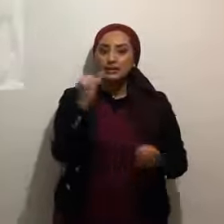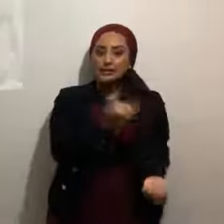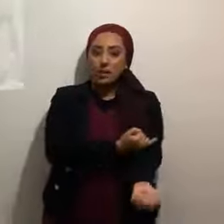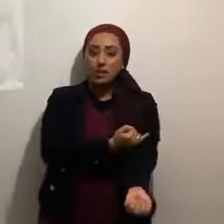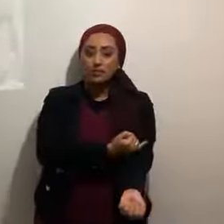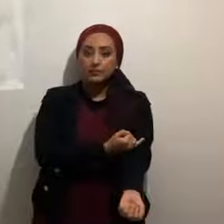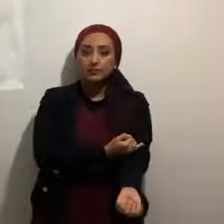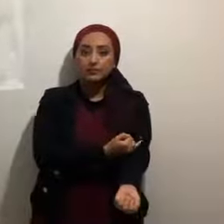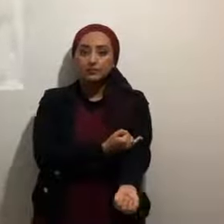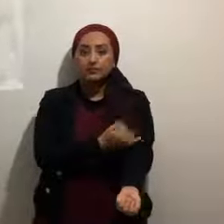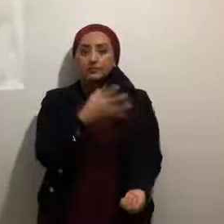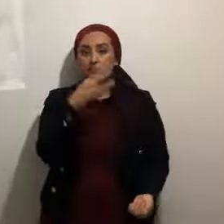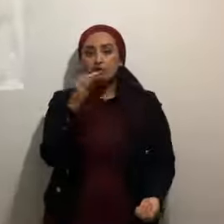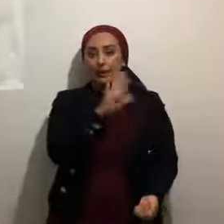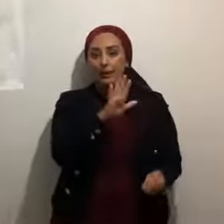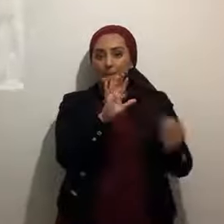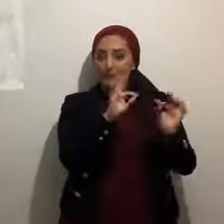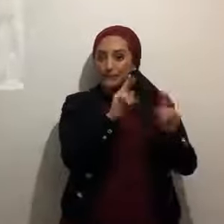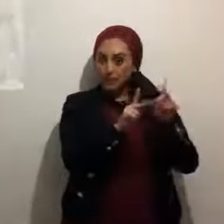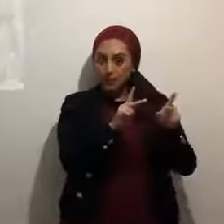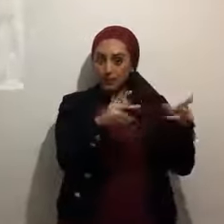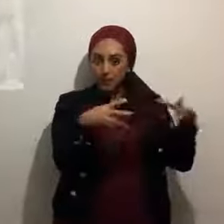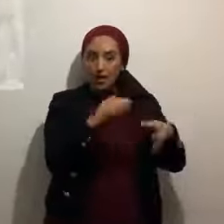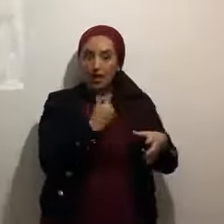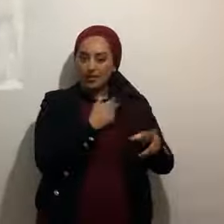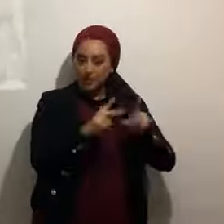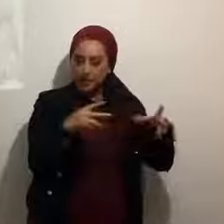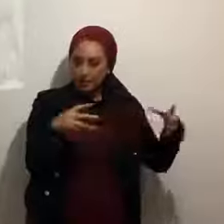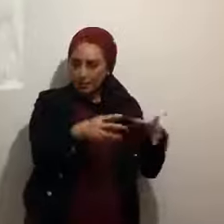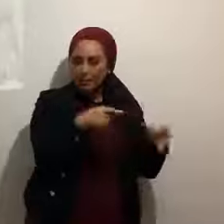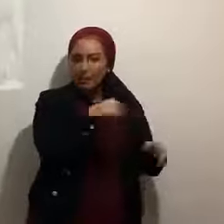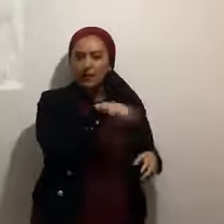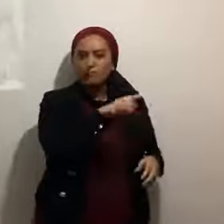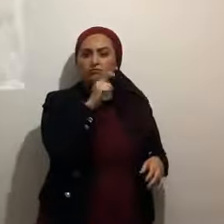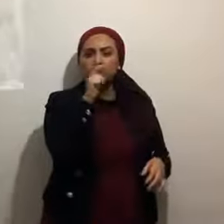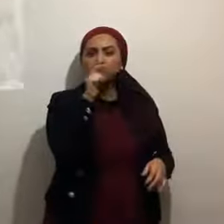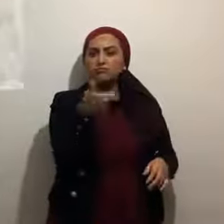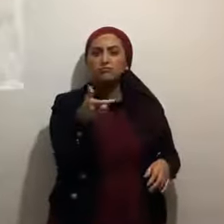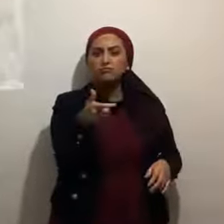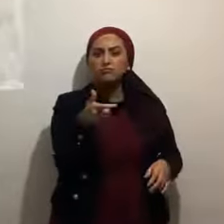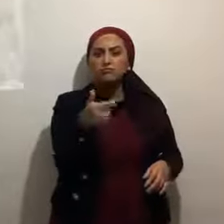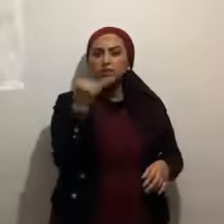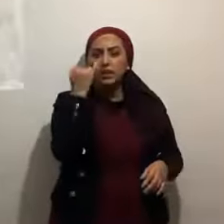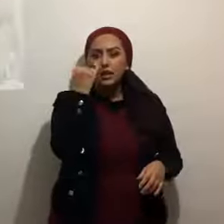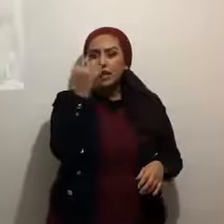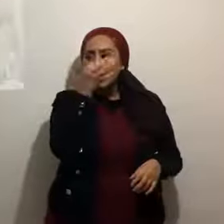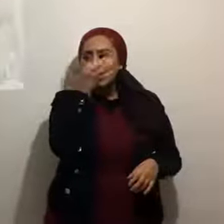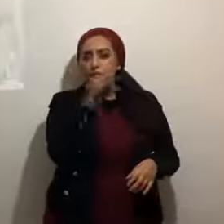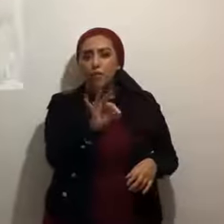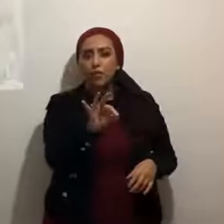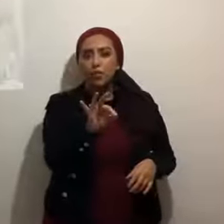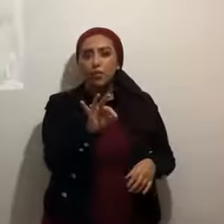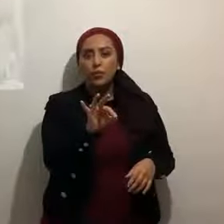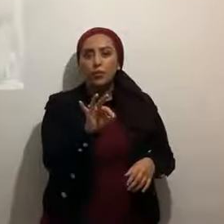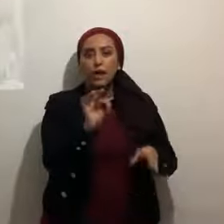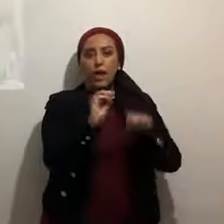a su gente, nuestra gente, no les importó si eran menos en número que el resto